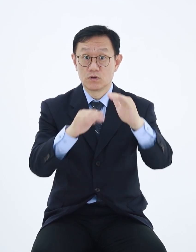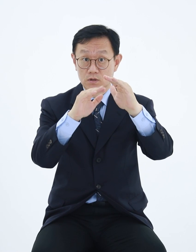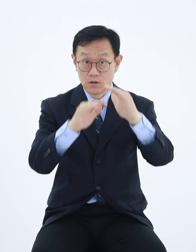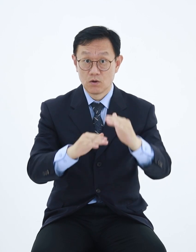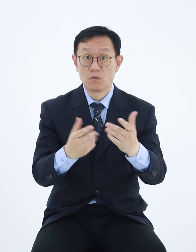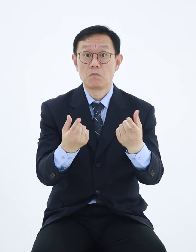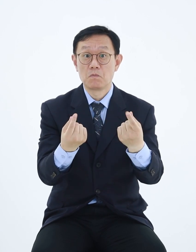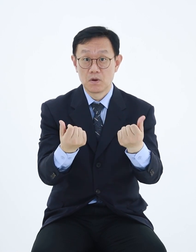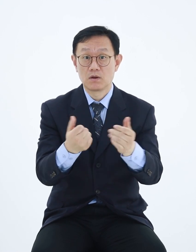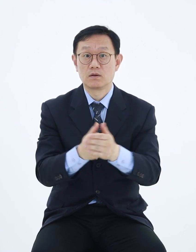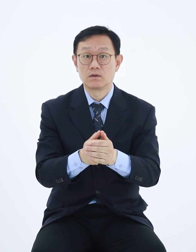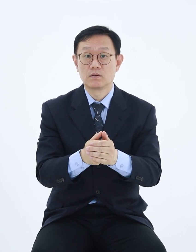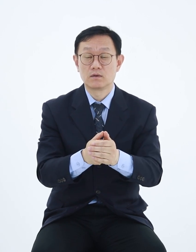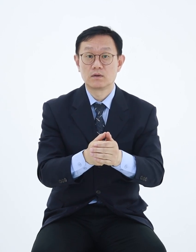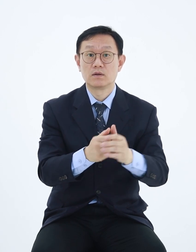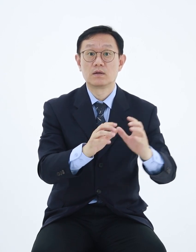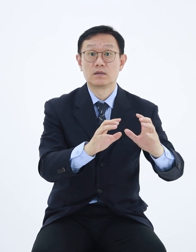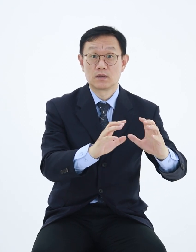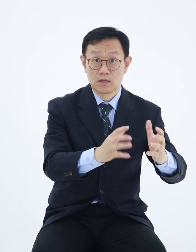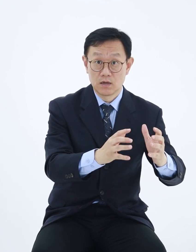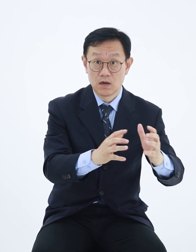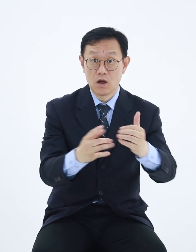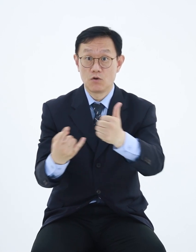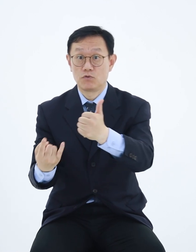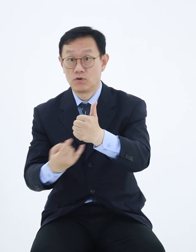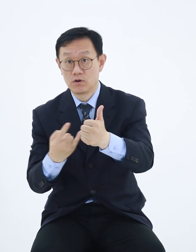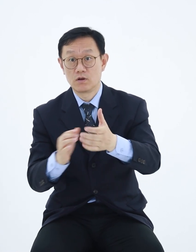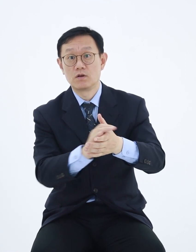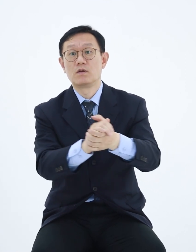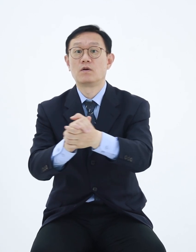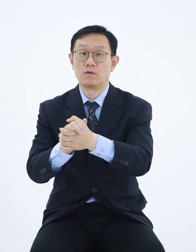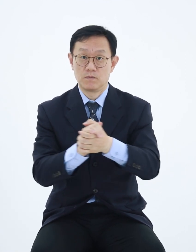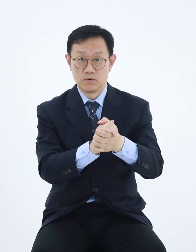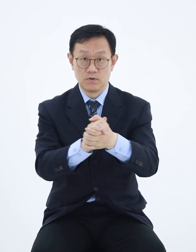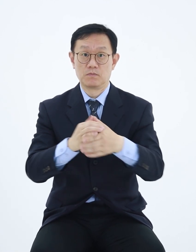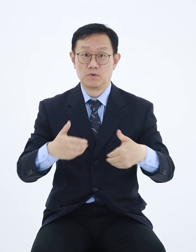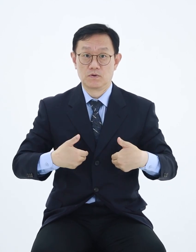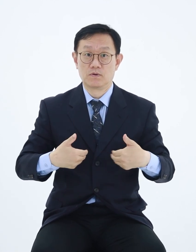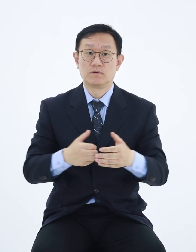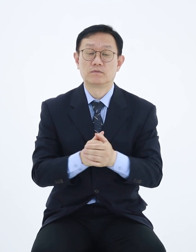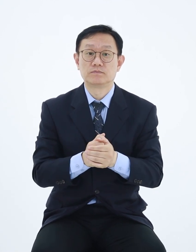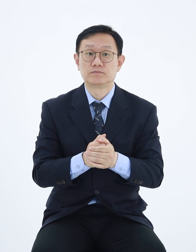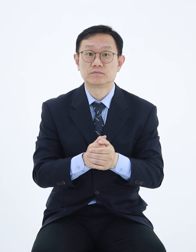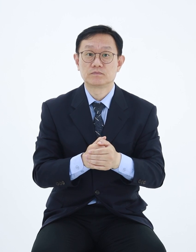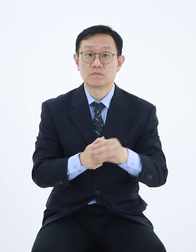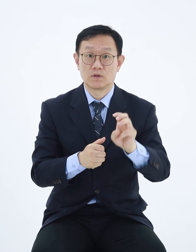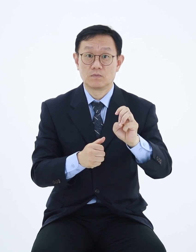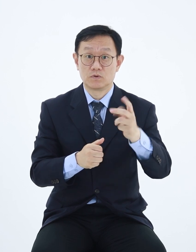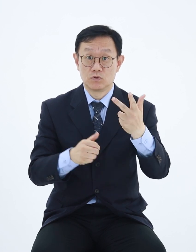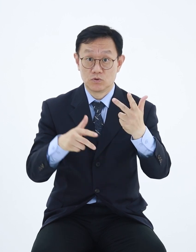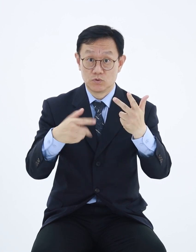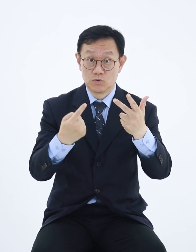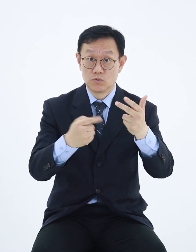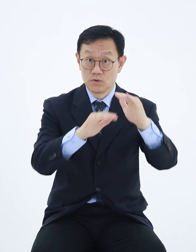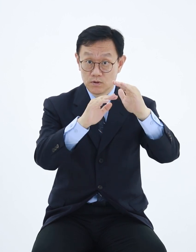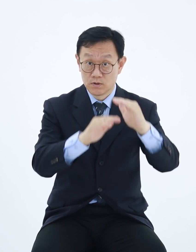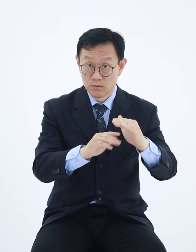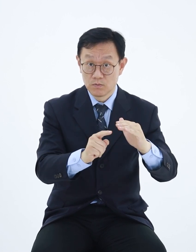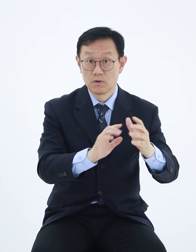것으로 여기서는 당사국과 위원회와의 협력을 다루고 있습니다. 협약 제37조에는 당사국이